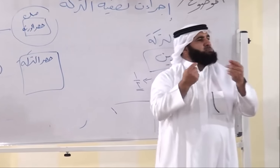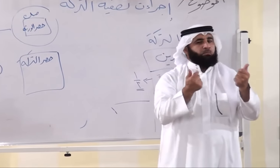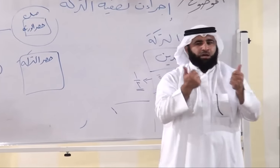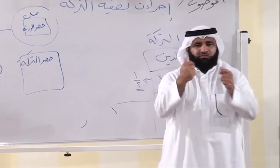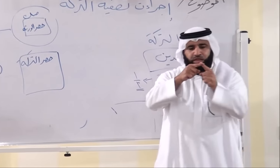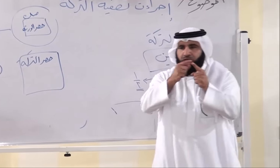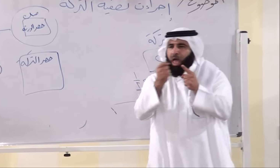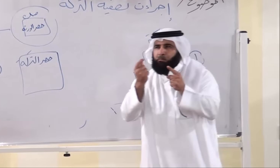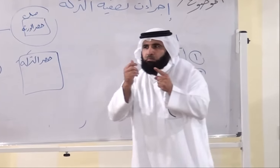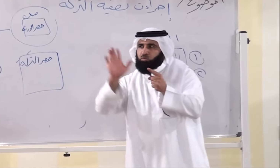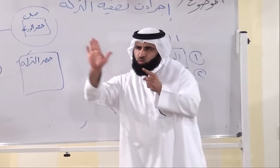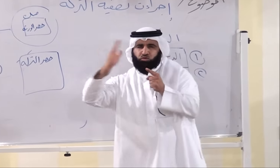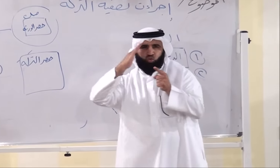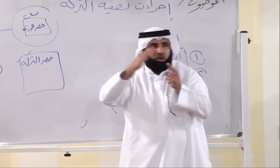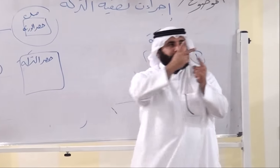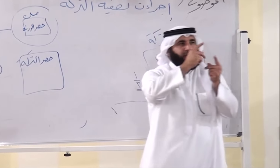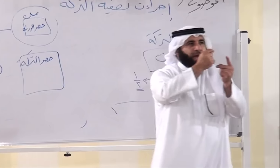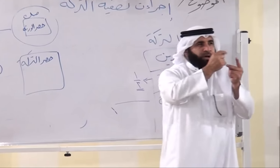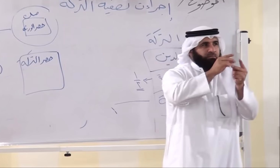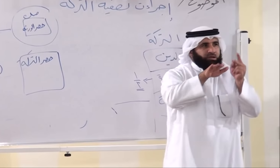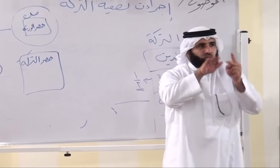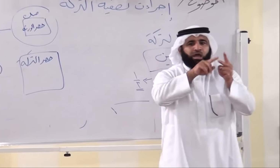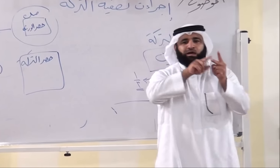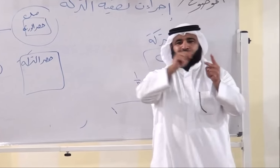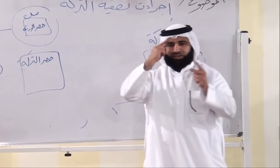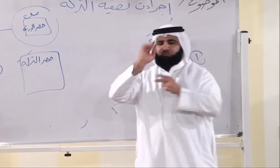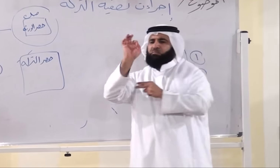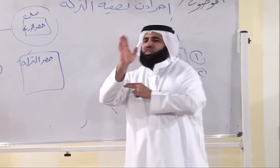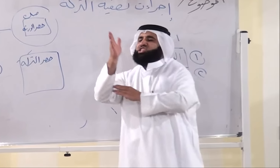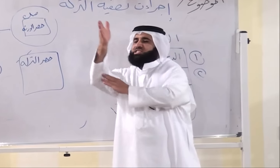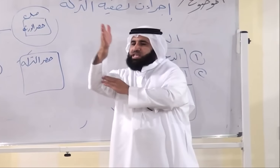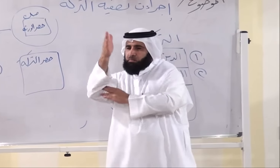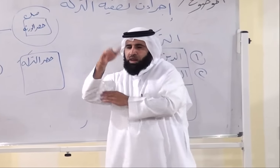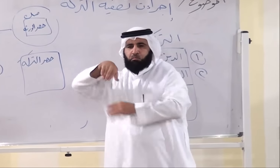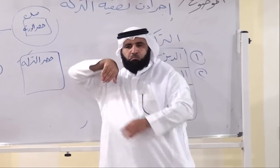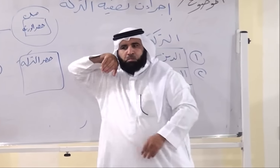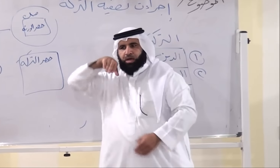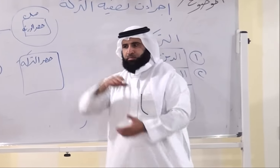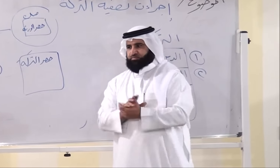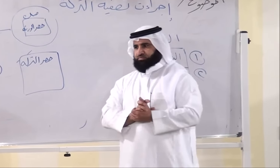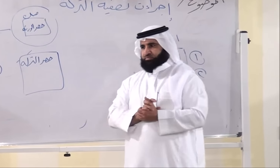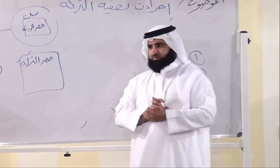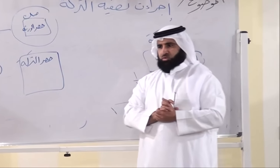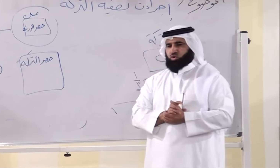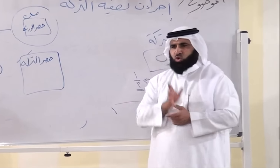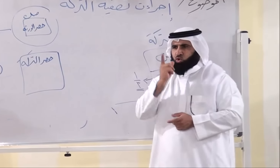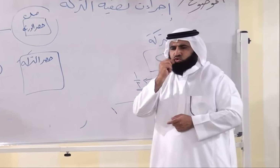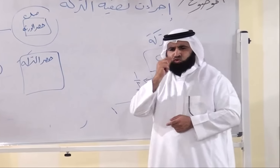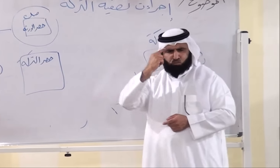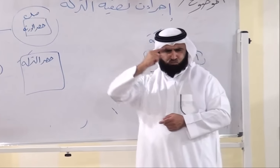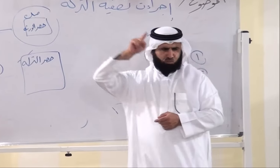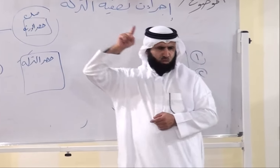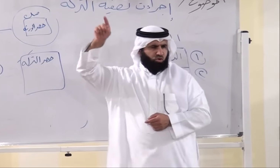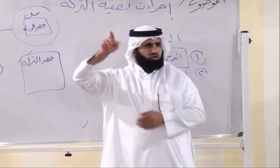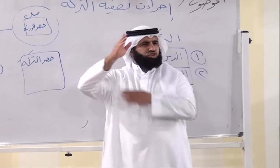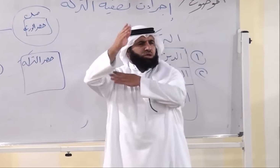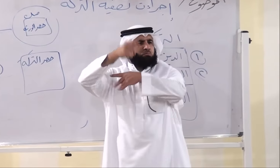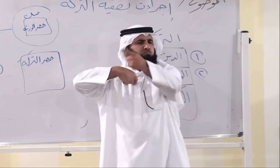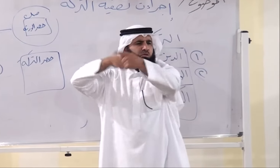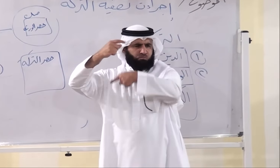لتقييم هذه الموجودات. فلما تجي مثلا للابل وللغنم تقول انا والله احتاج لفلان وفلان وفلان ثلاثه